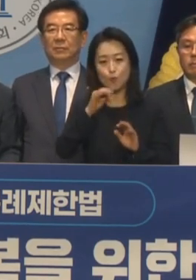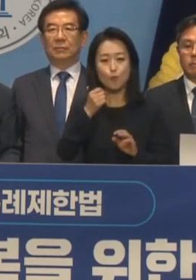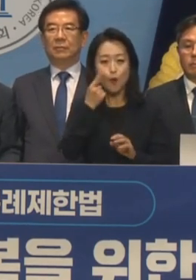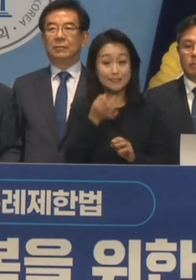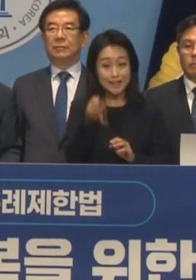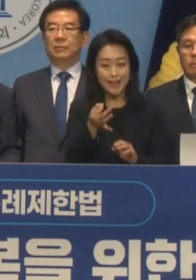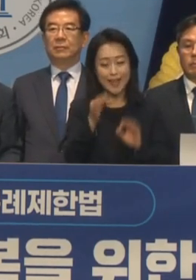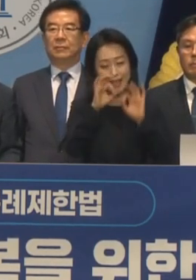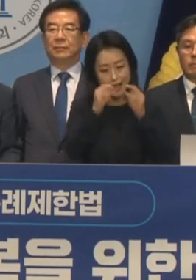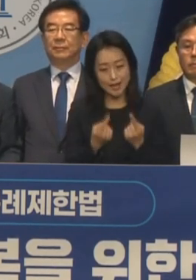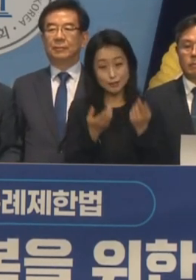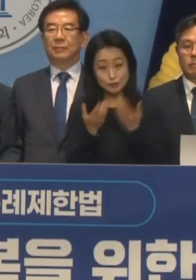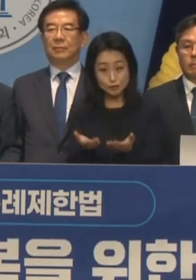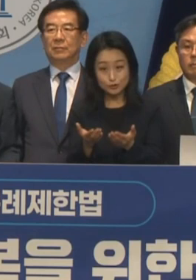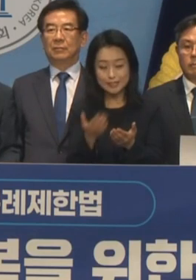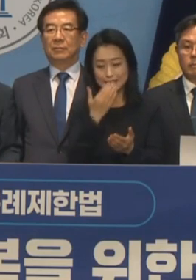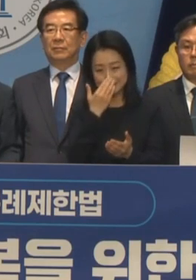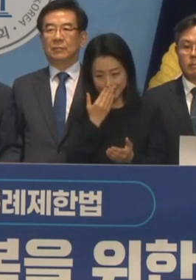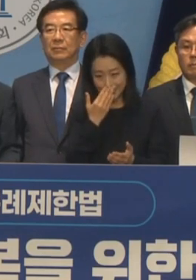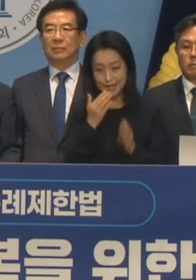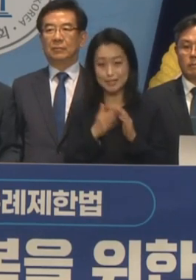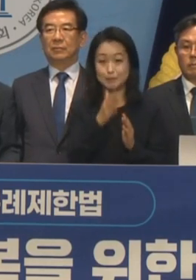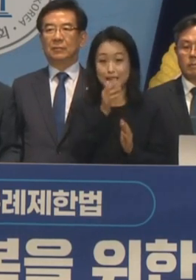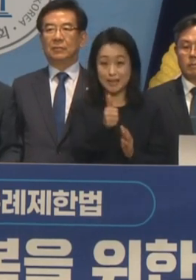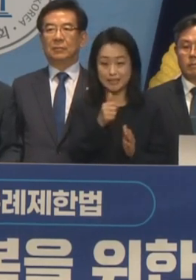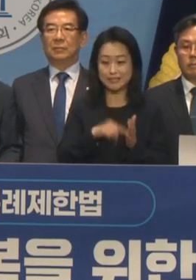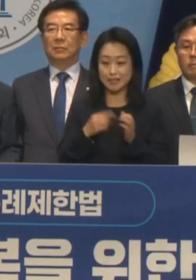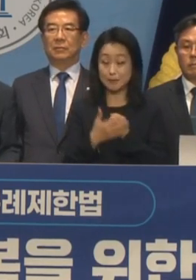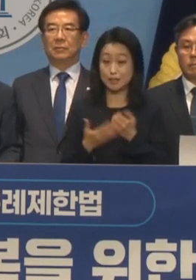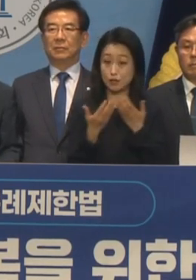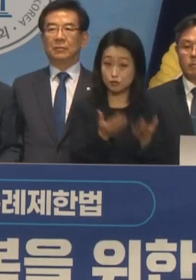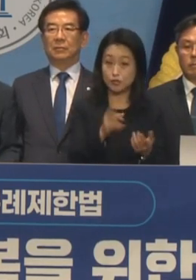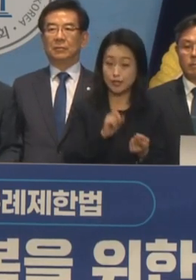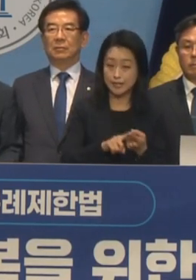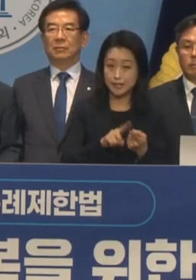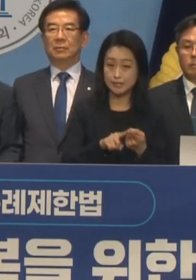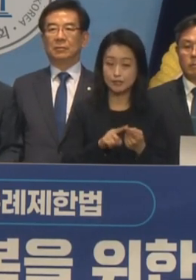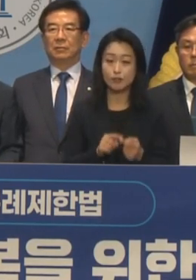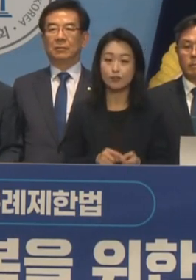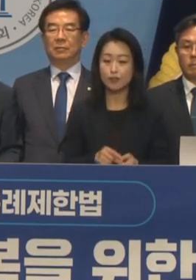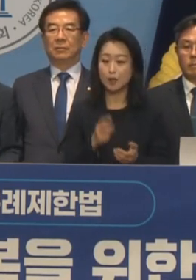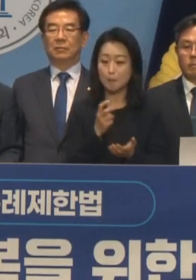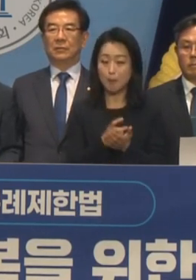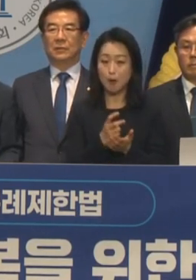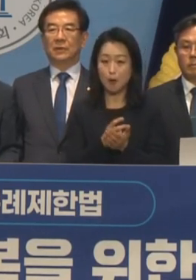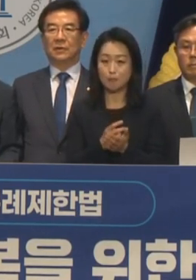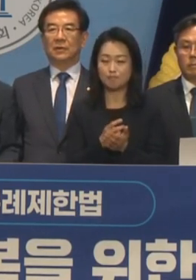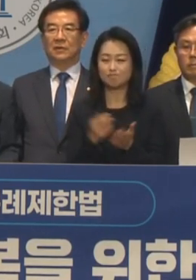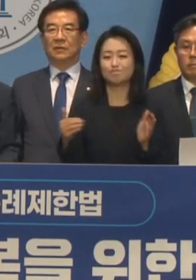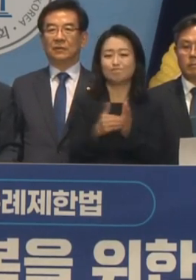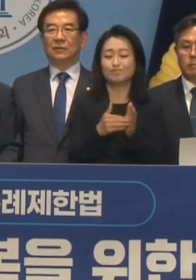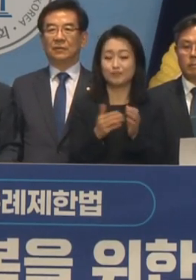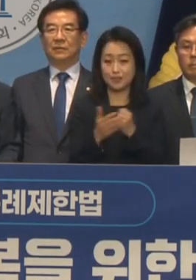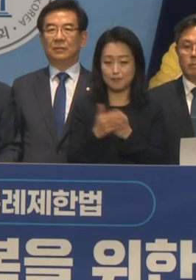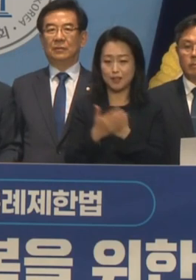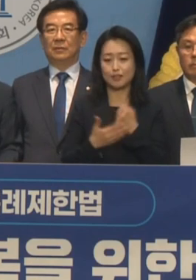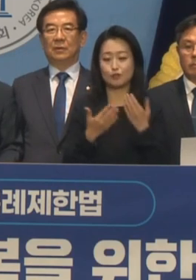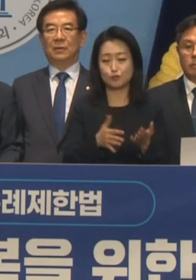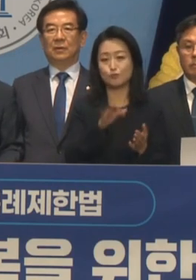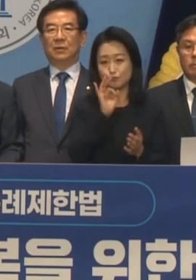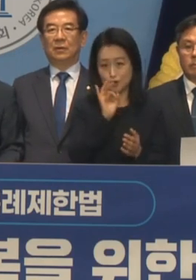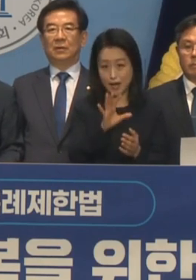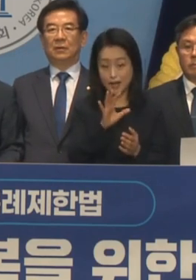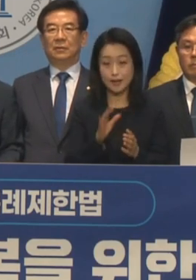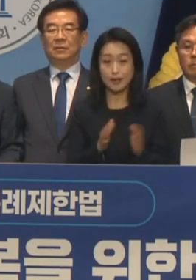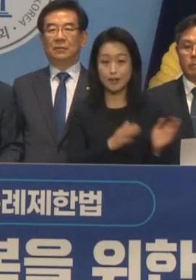위해서 2020년 도입됐지만 올해 말 일몰 기한이 도래합니다. 고물가,